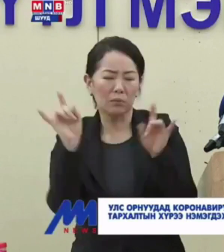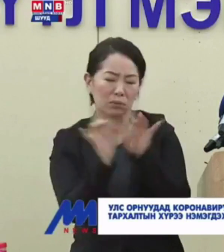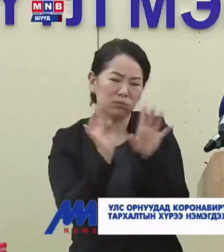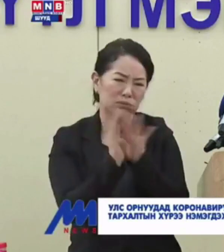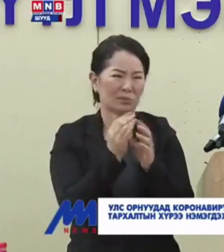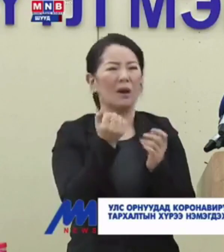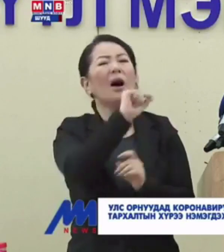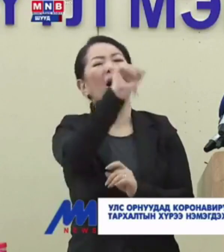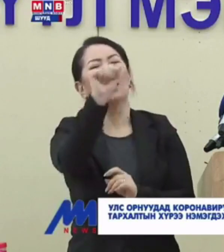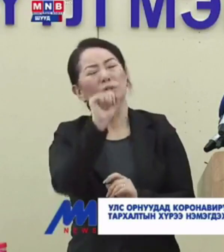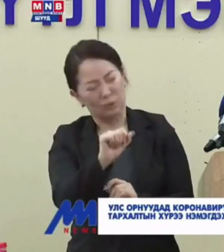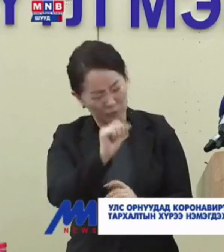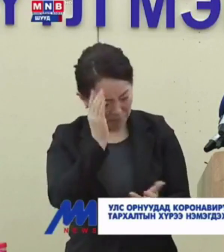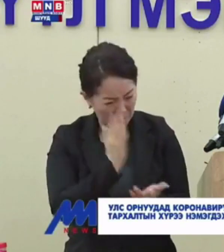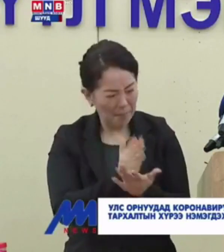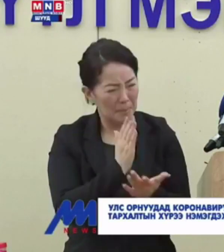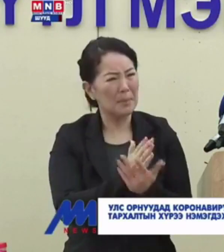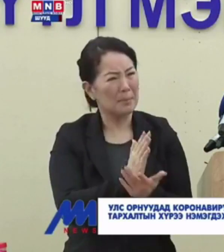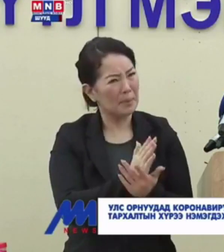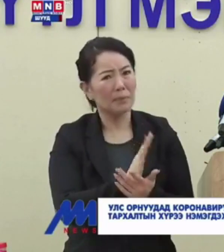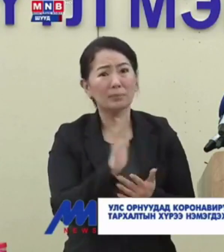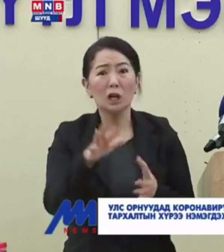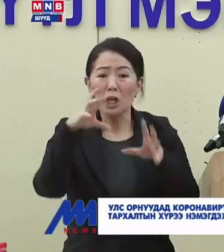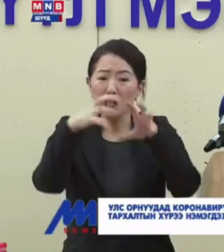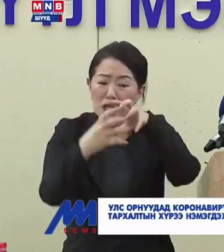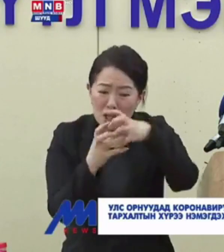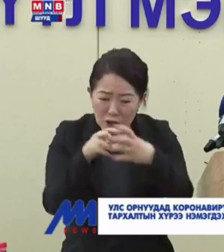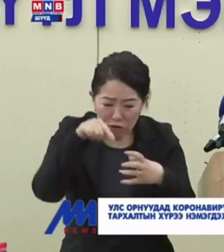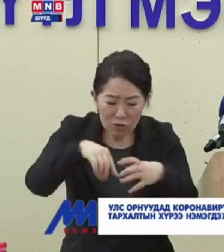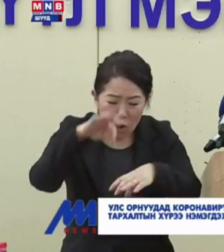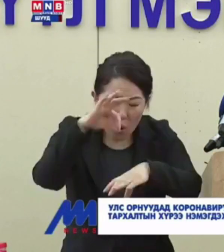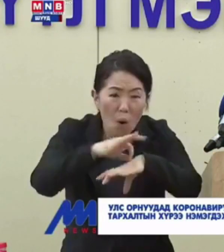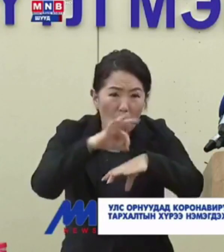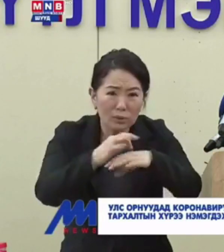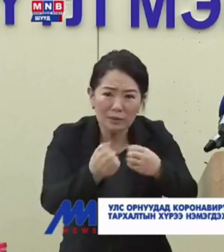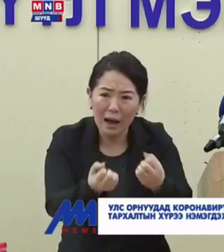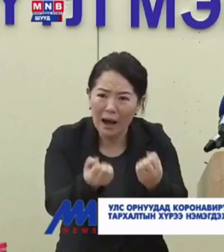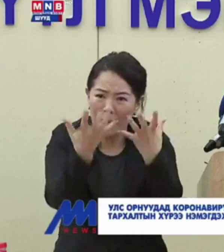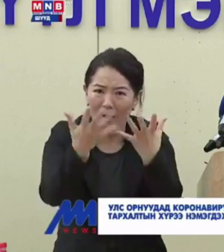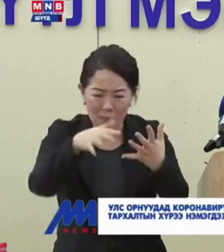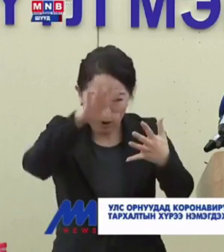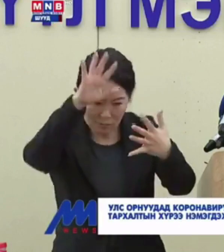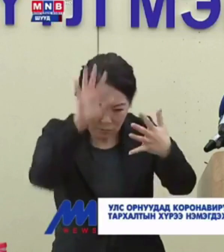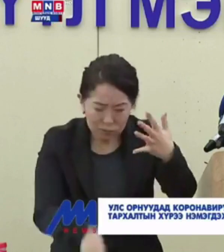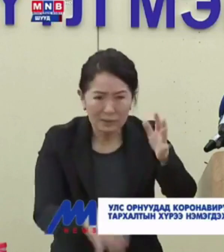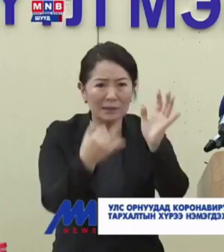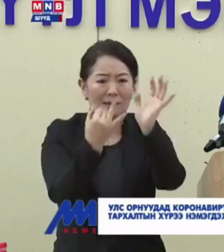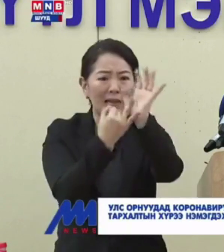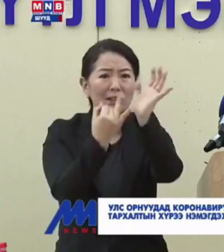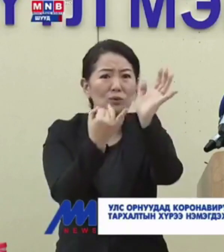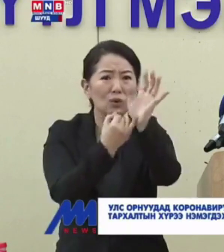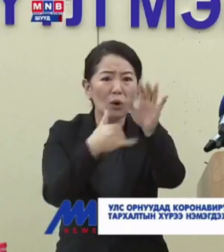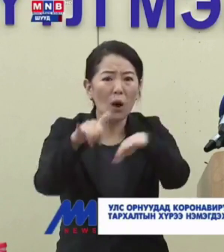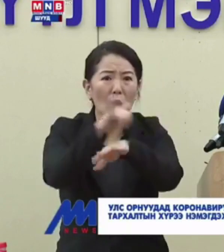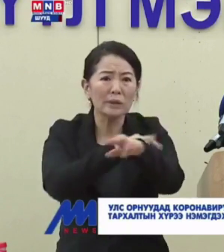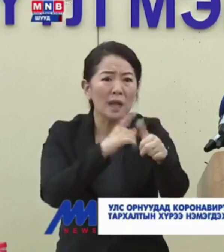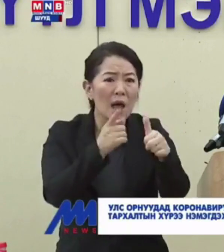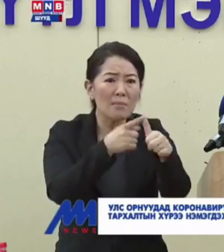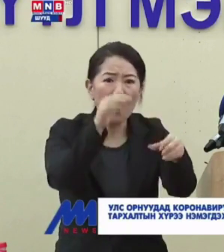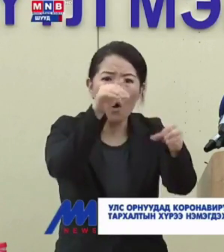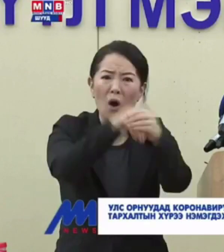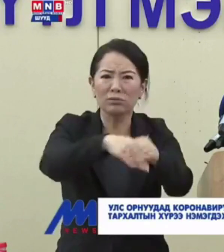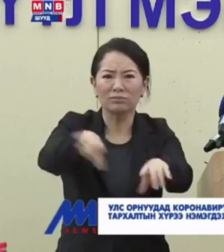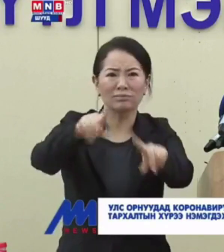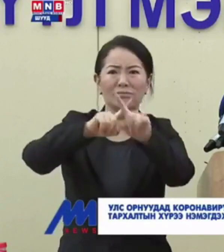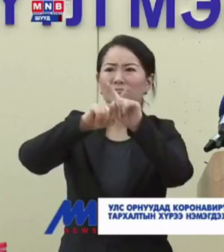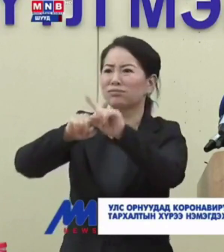байна. Тийм учраас энэ дэлхийн одоо өвчл өнөөдрийн байдлаар бүртгэж байгаа энэ 76 орнд одоо аль болох ер нь зорчихгүй байхыг